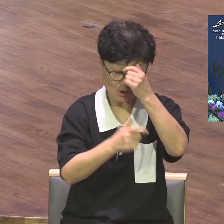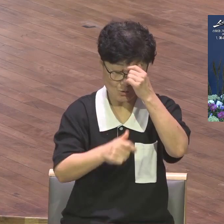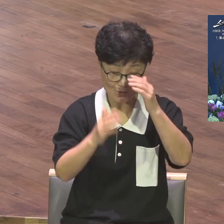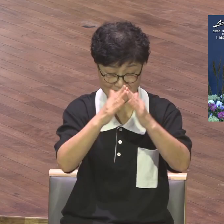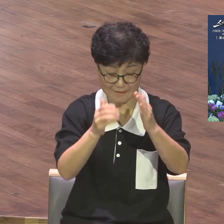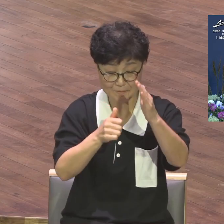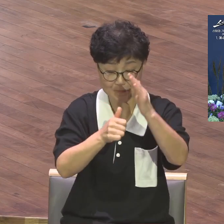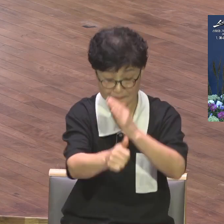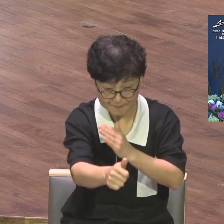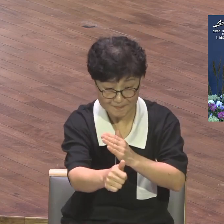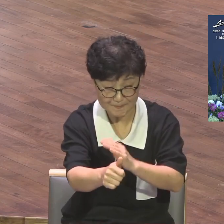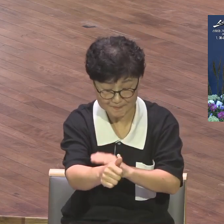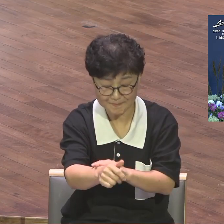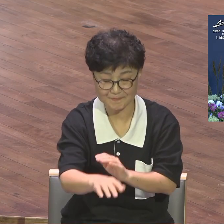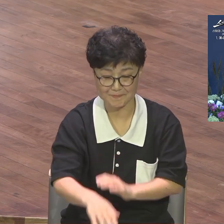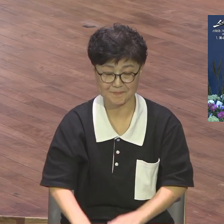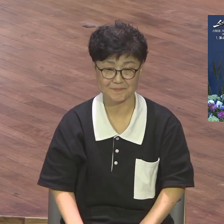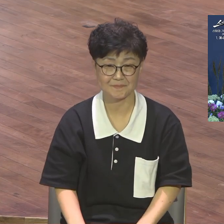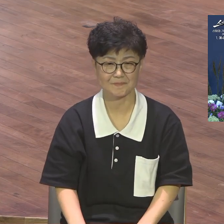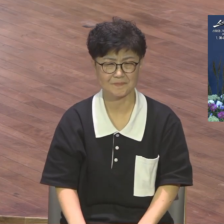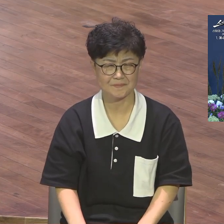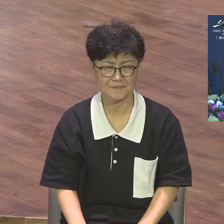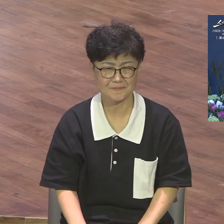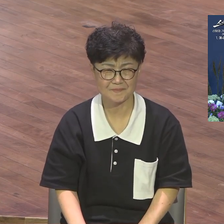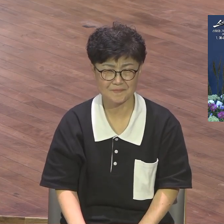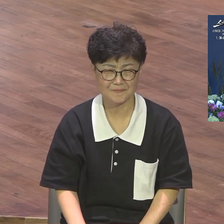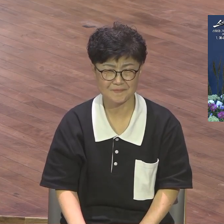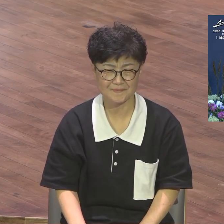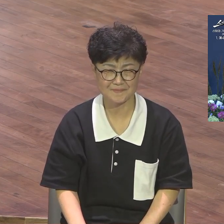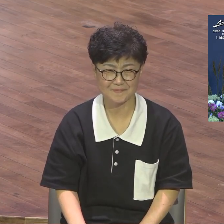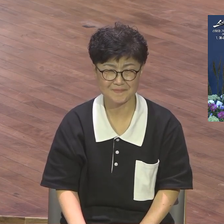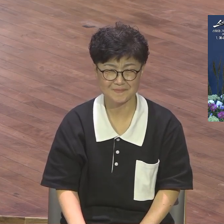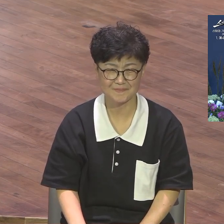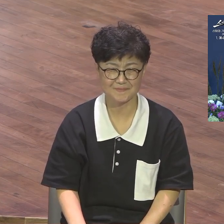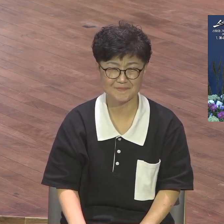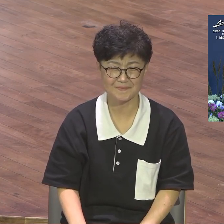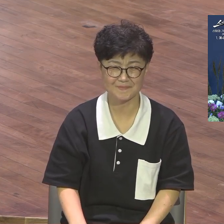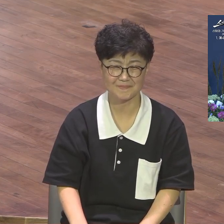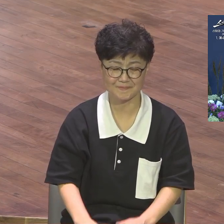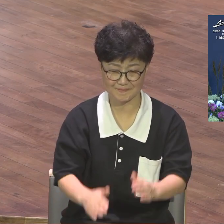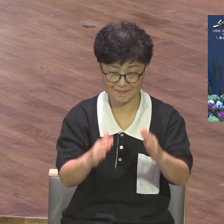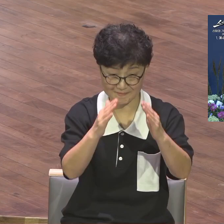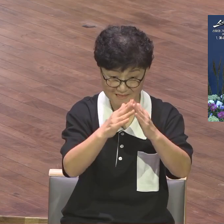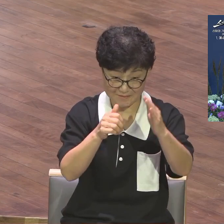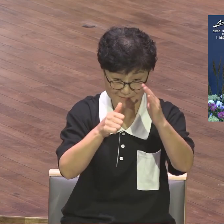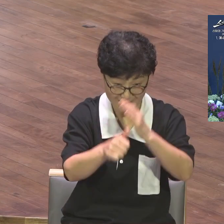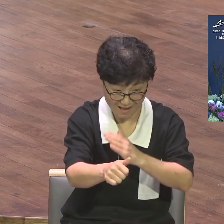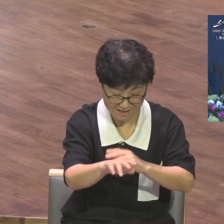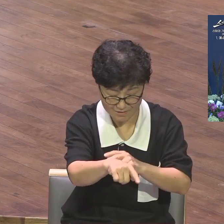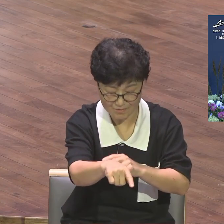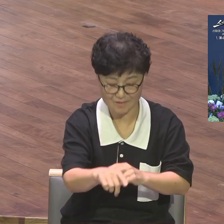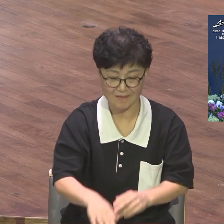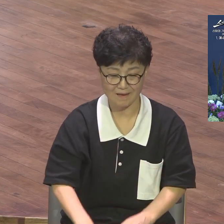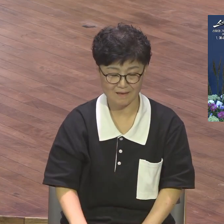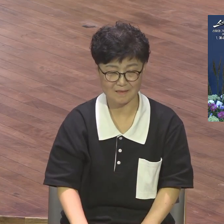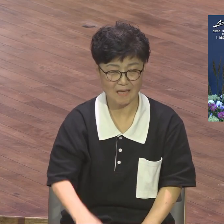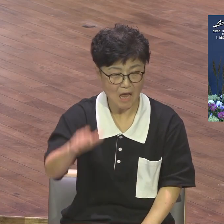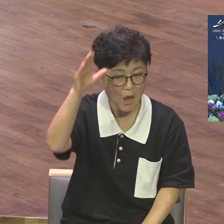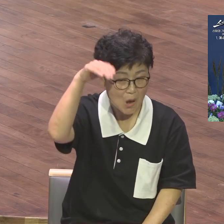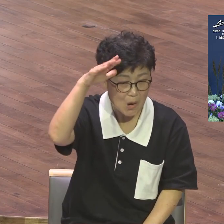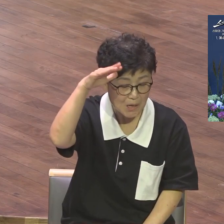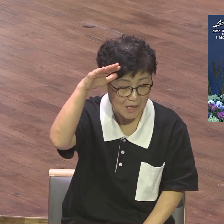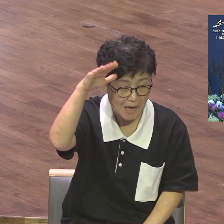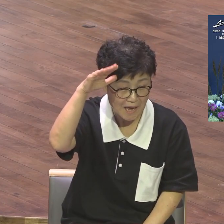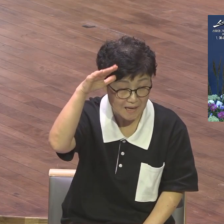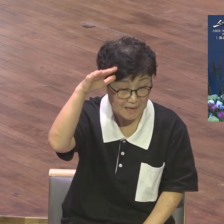써놓으셨더라고요. 제가 옛날 15년 키웠던 개가 뽀삐라서 제가 뽀삐로 예를 들도록 하겠습니다. 우리 뽀삐 구원받게